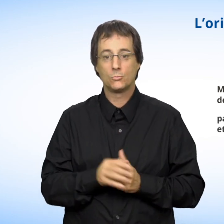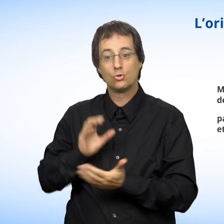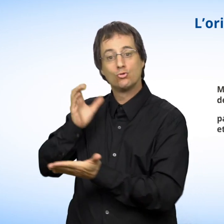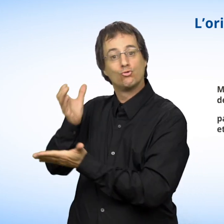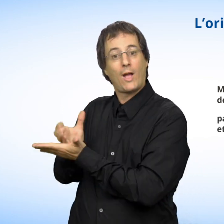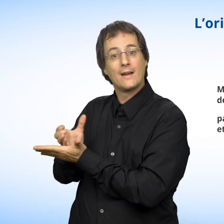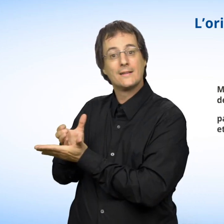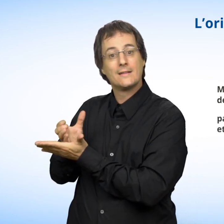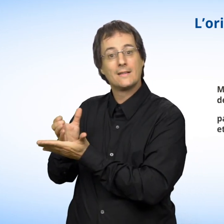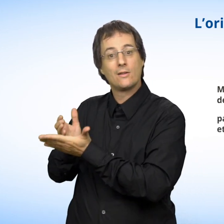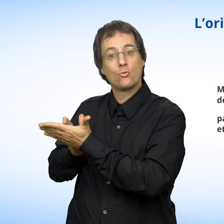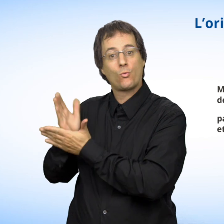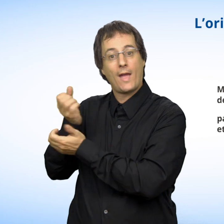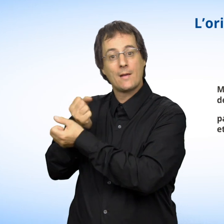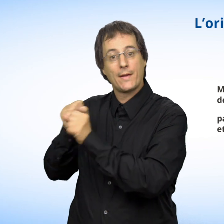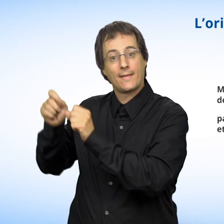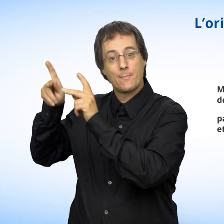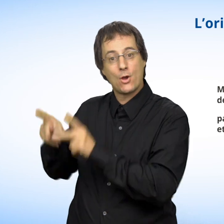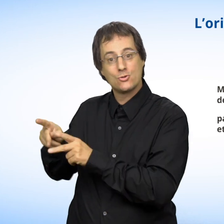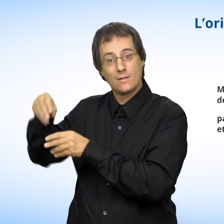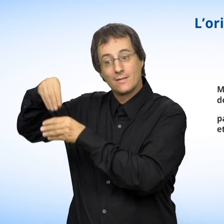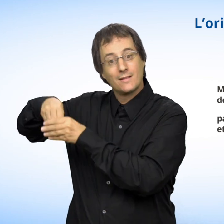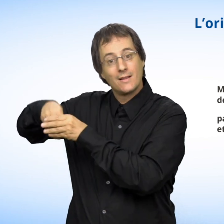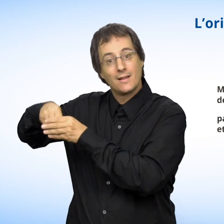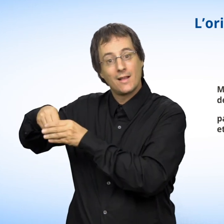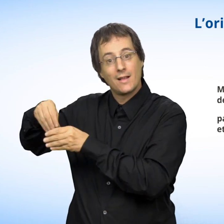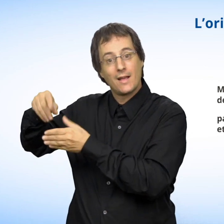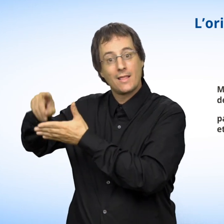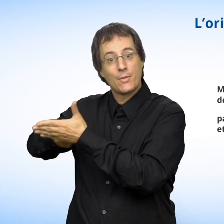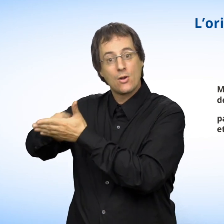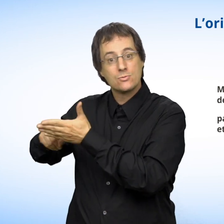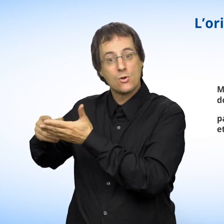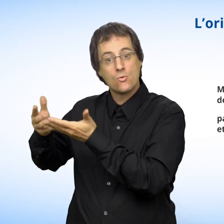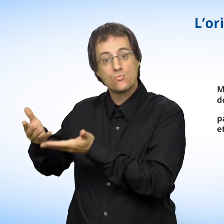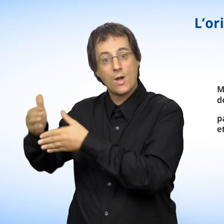supposée ces situations sont contraires à la Charte des droits et libertés de la